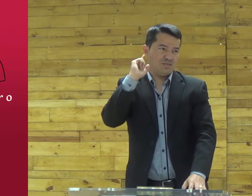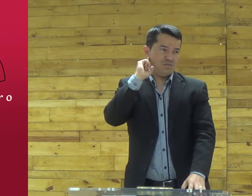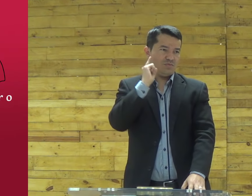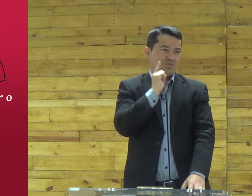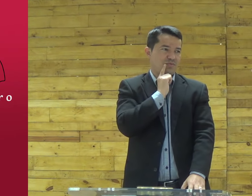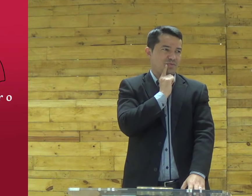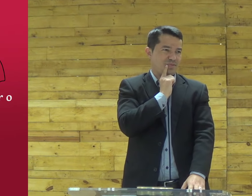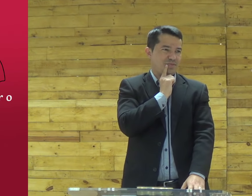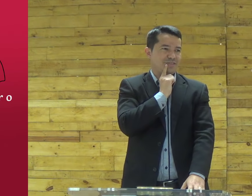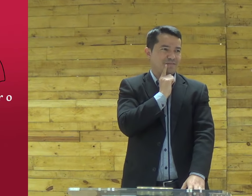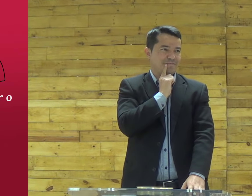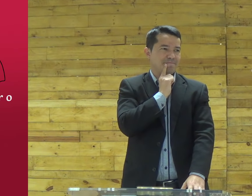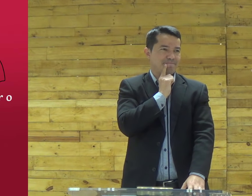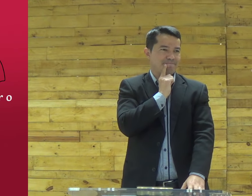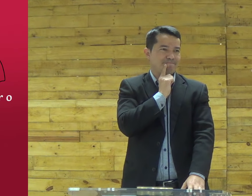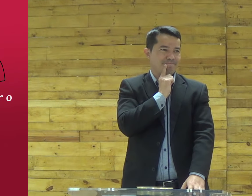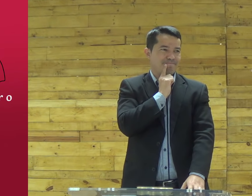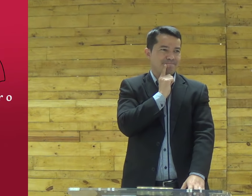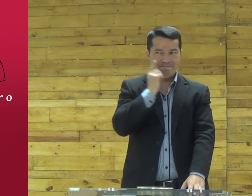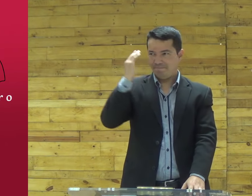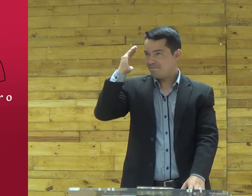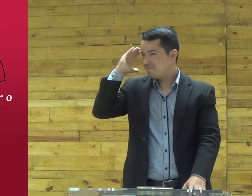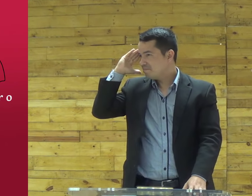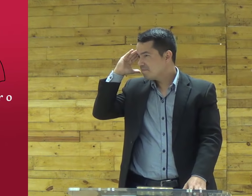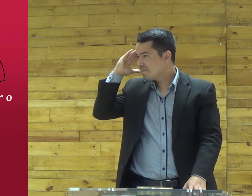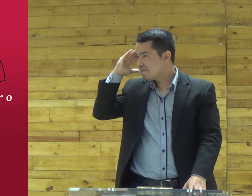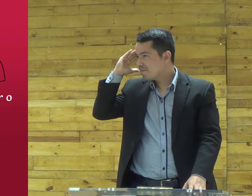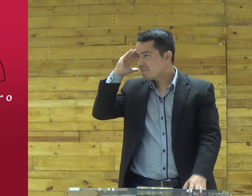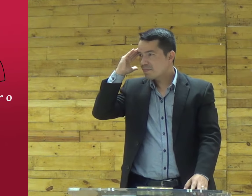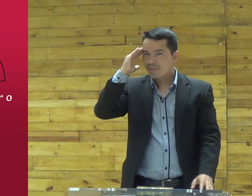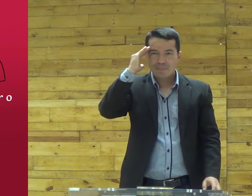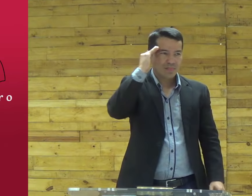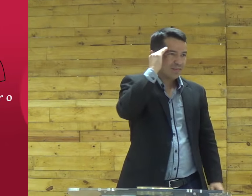o surdo. Entende?